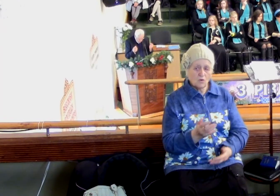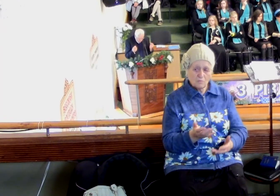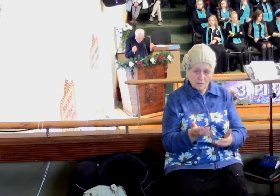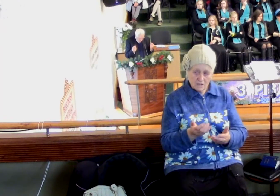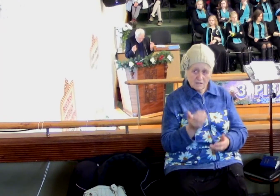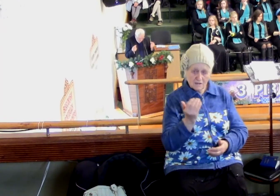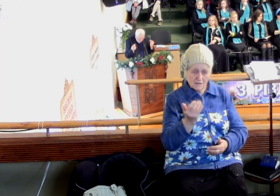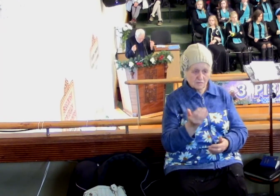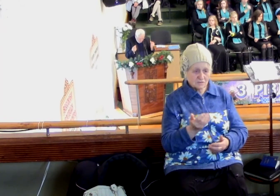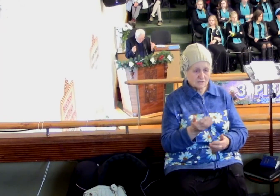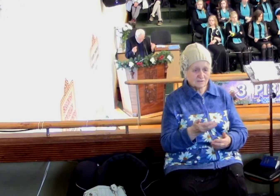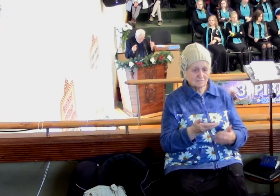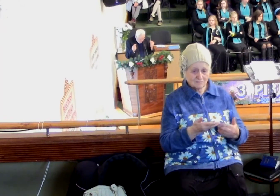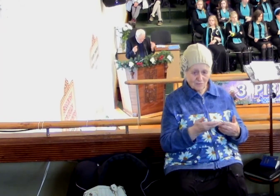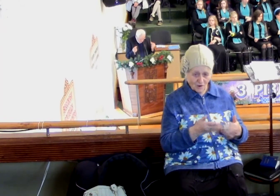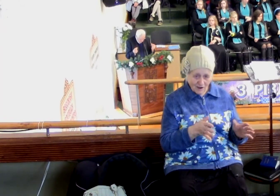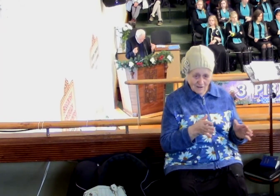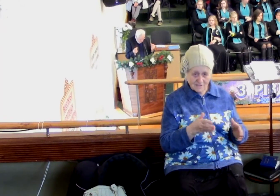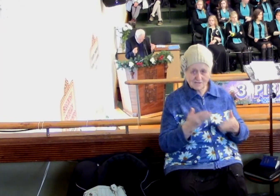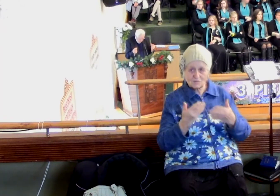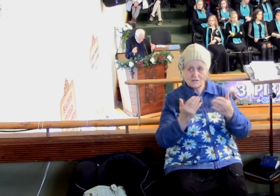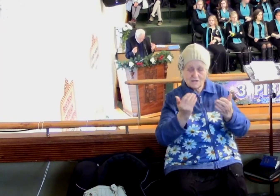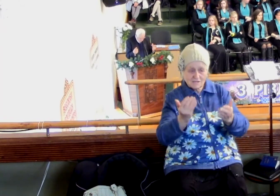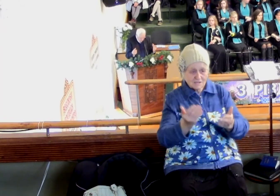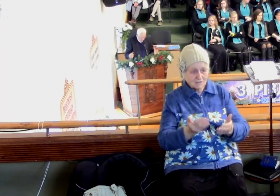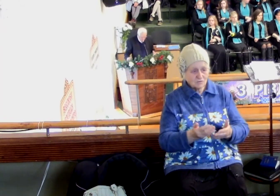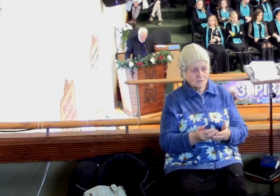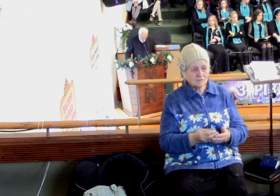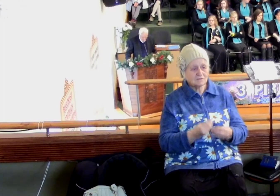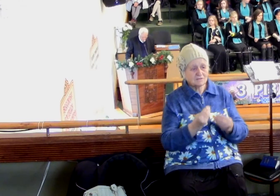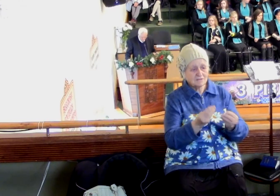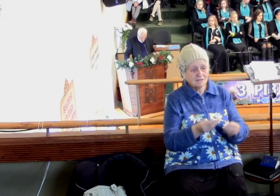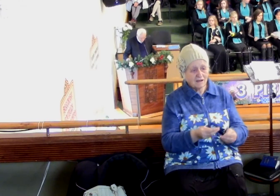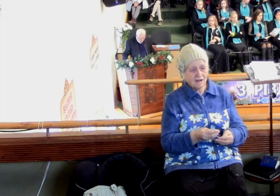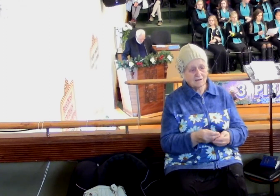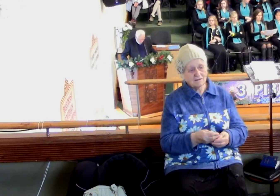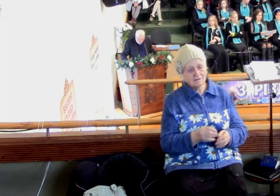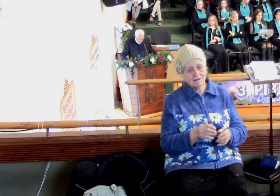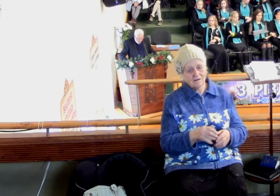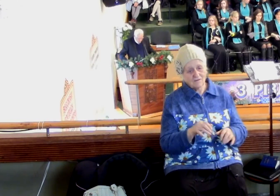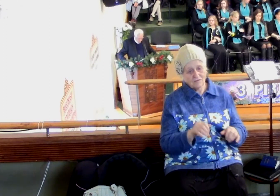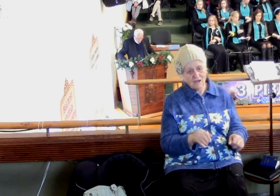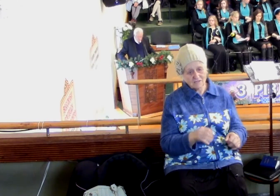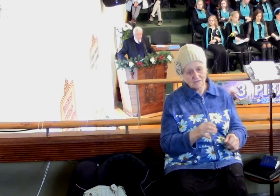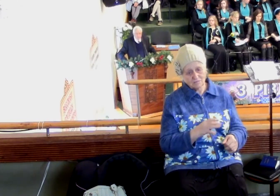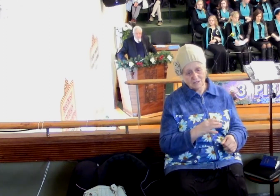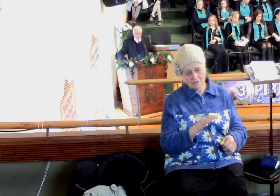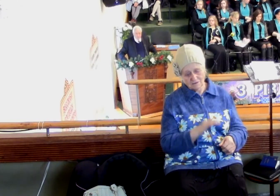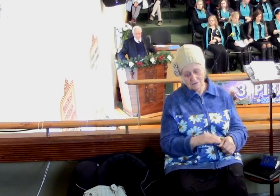Его, верующим во имя Его, дал власть быть